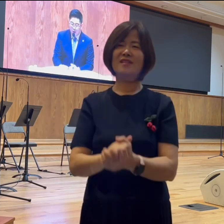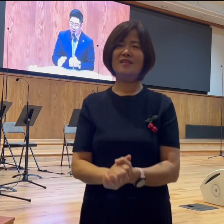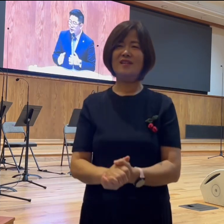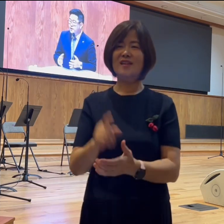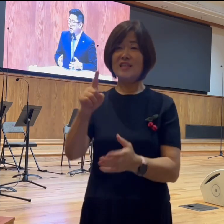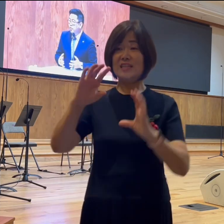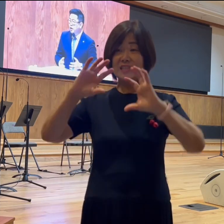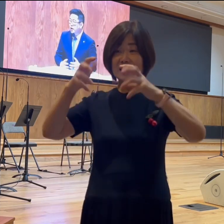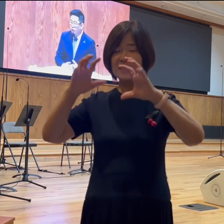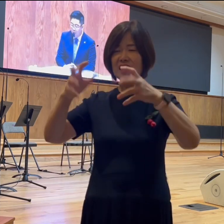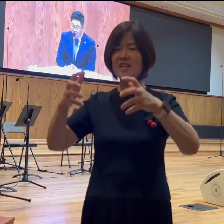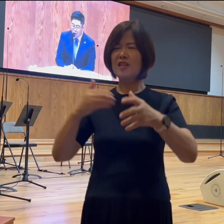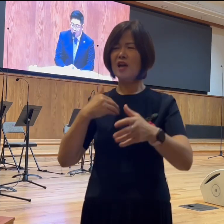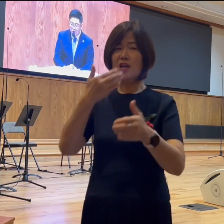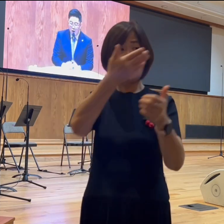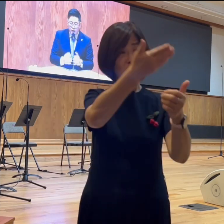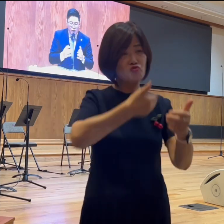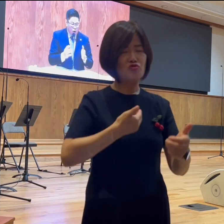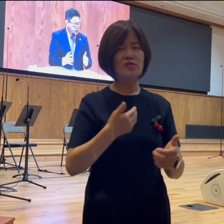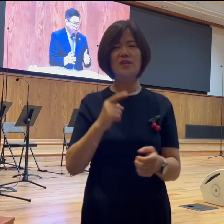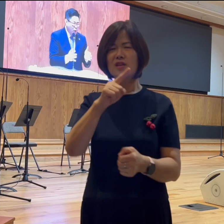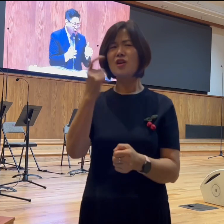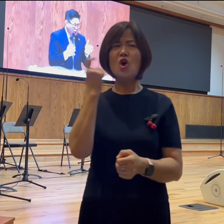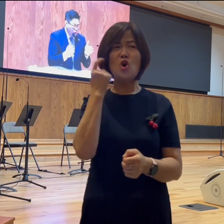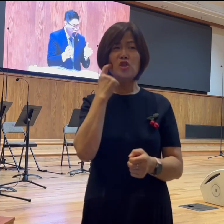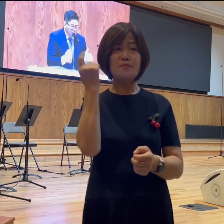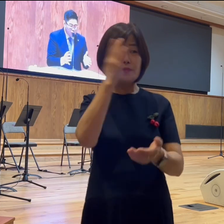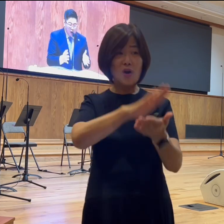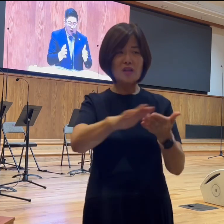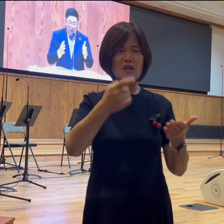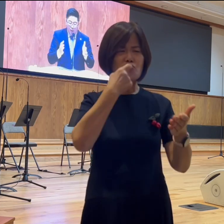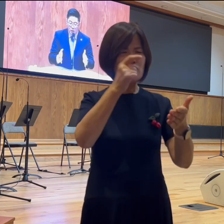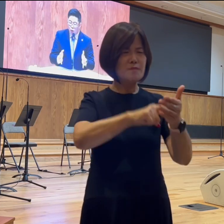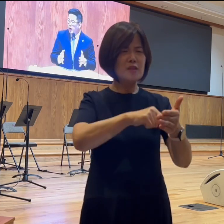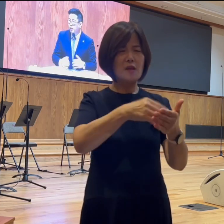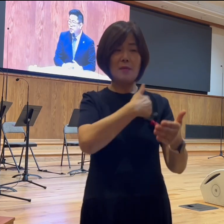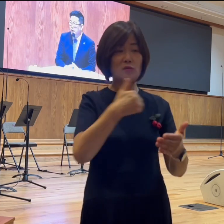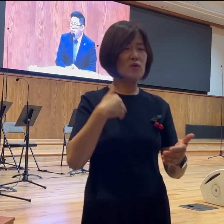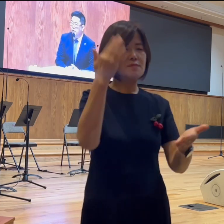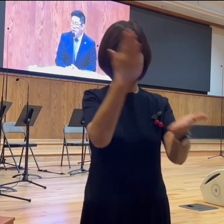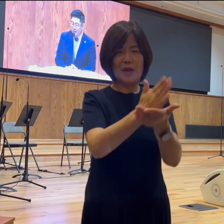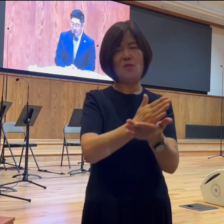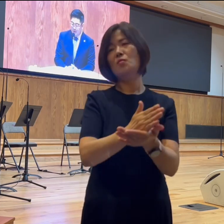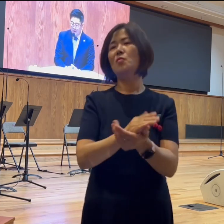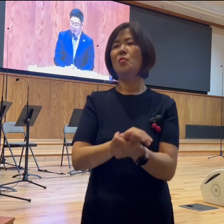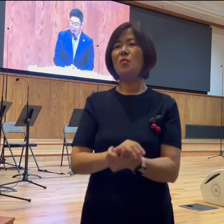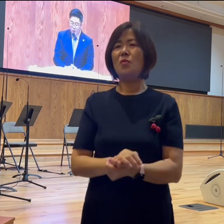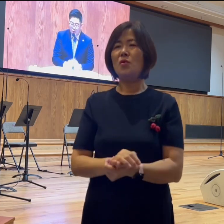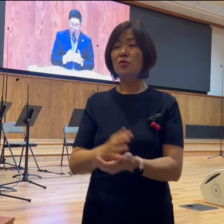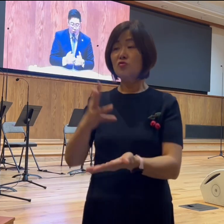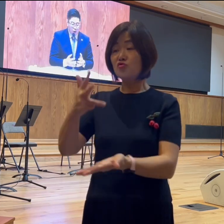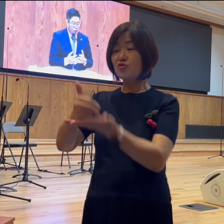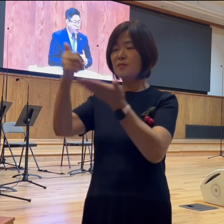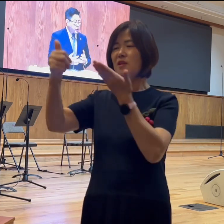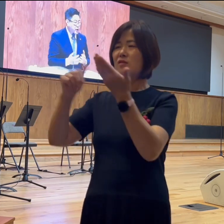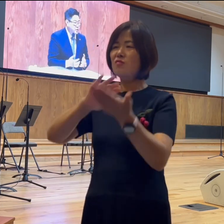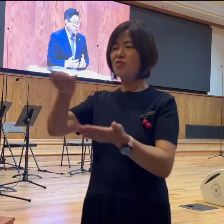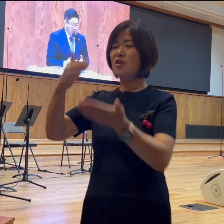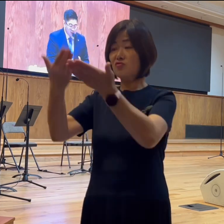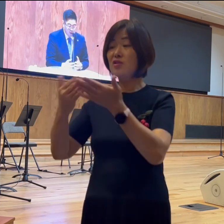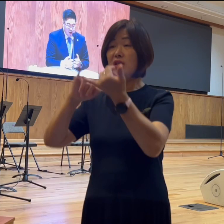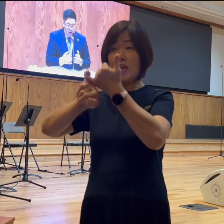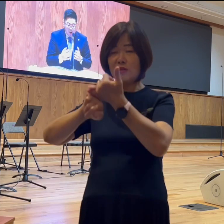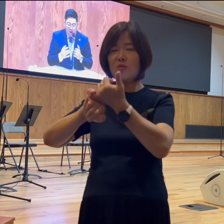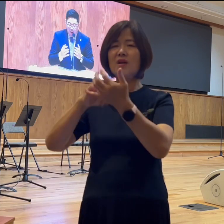우리가 이 세상이 우리에게 건네주는 그 거짓 평안에 너무 쉽게 만족해버리지 말고요, 주님께서 우리에게 주겠다